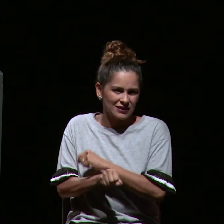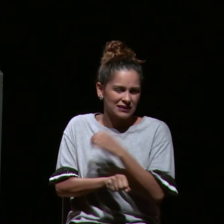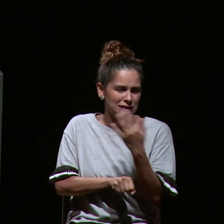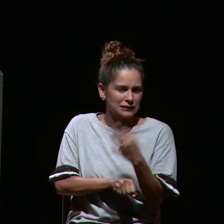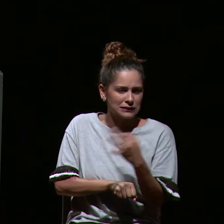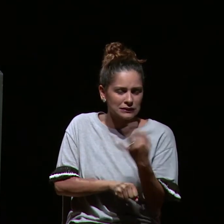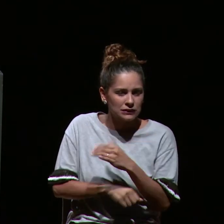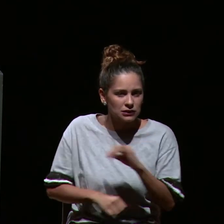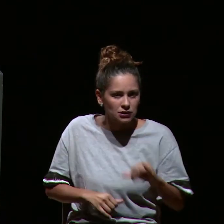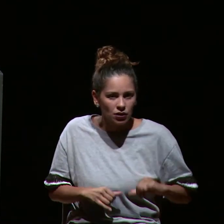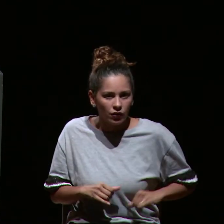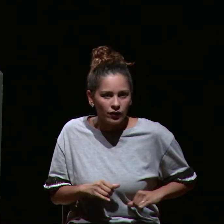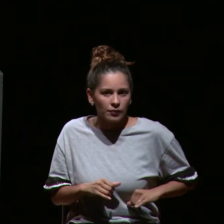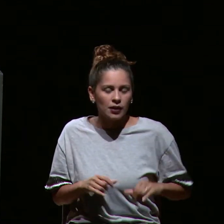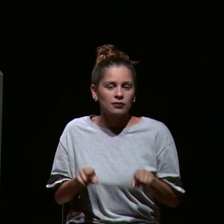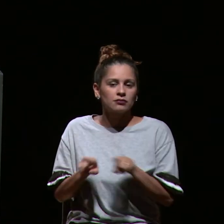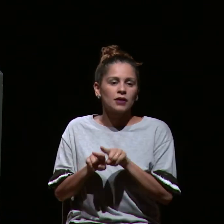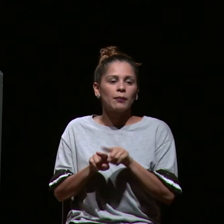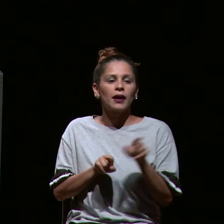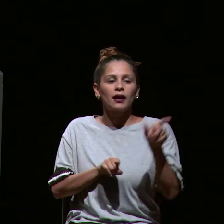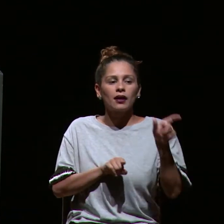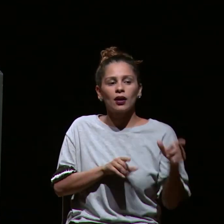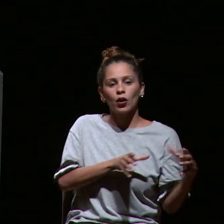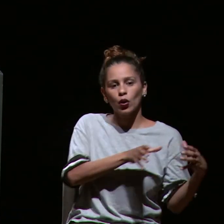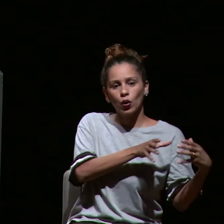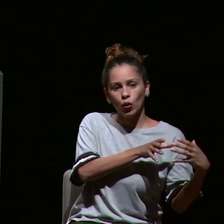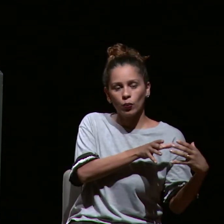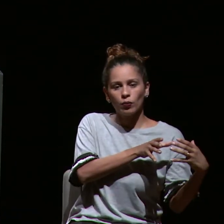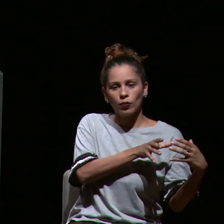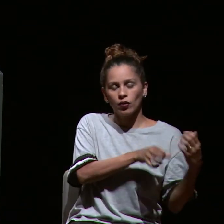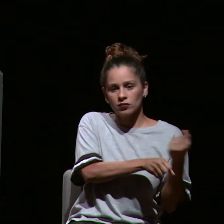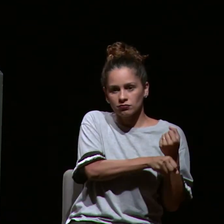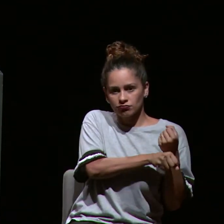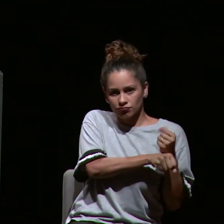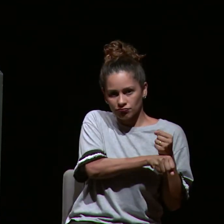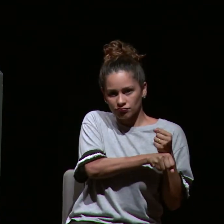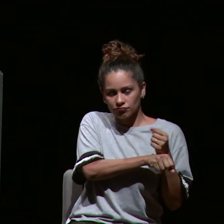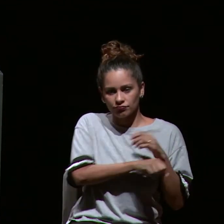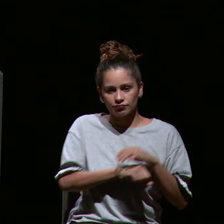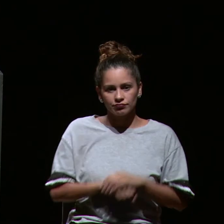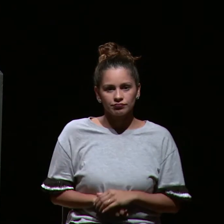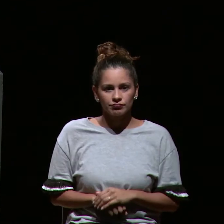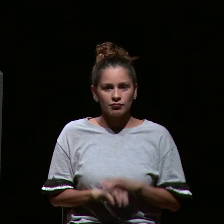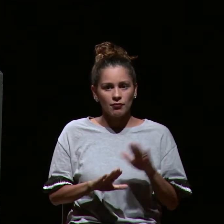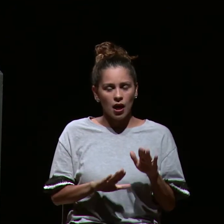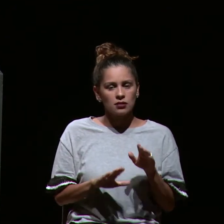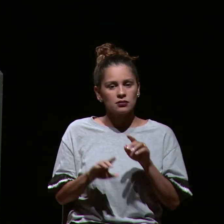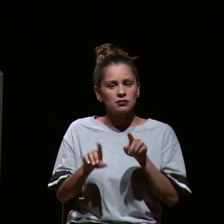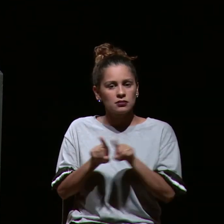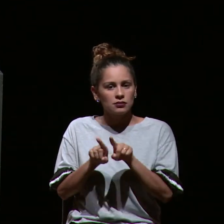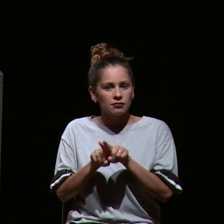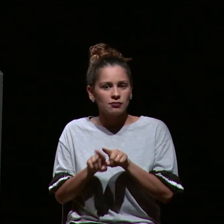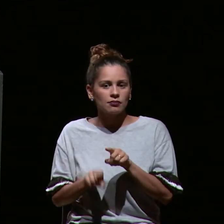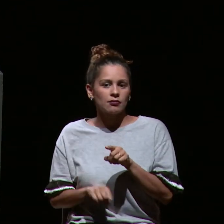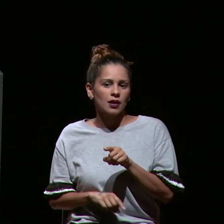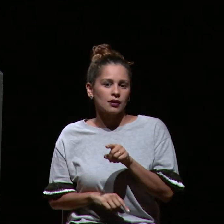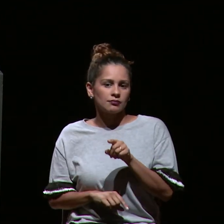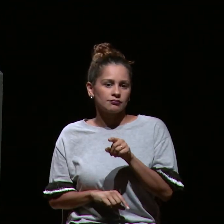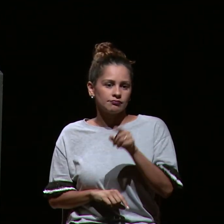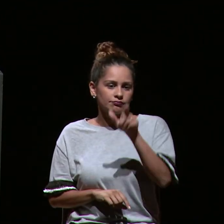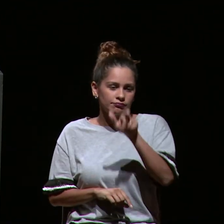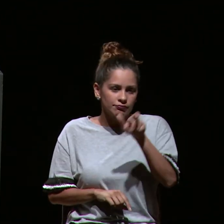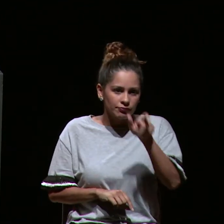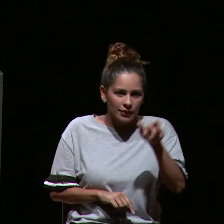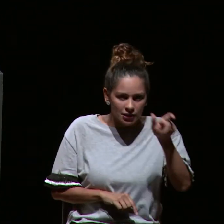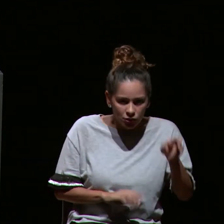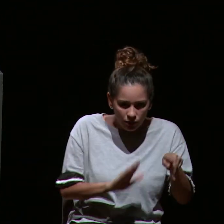objetivos anti-escravistas do grupo, por outro lado, segundo Castro, entre aspas, as vilãs de uma narrativa assim teriam necessariamente de ser as